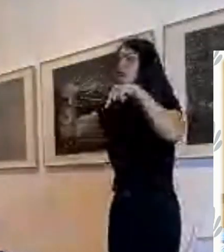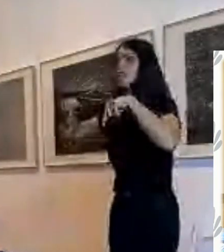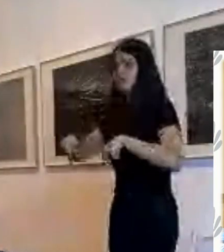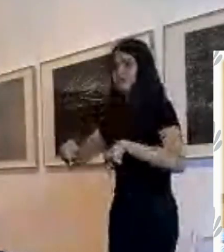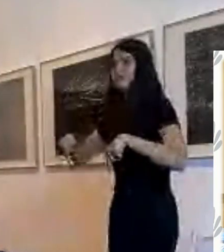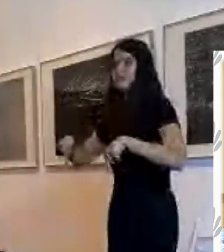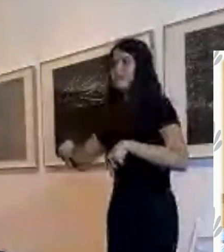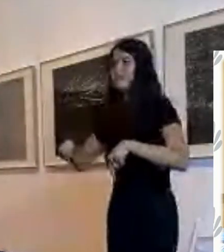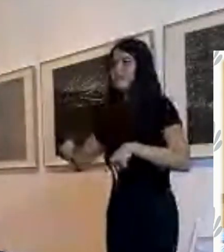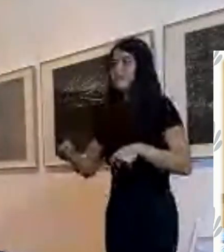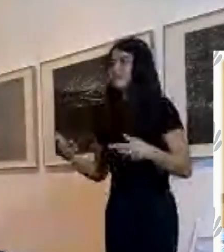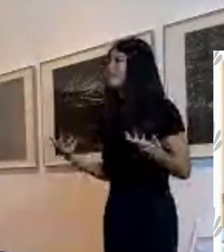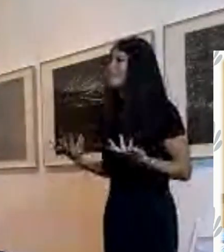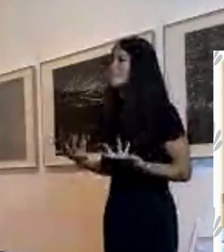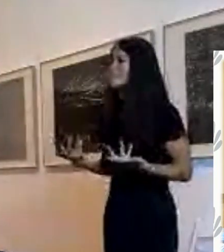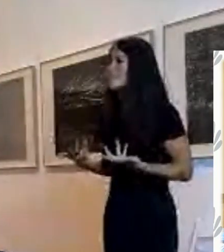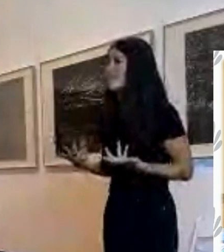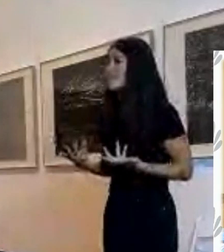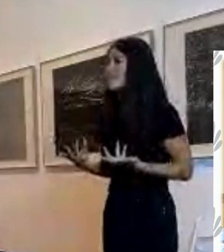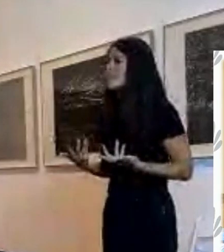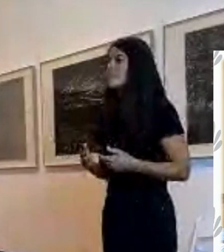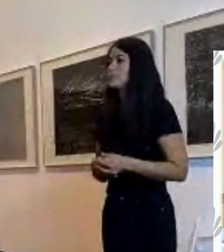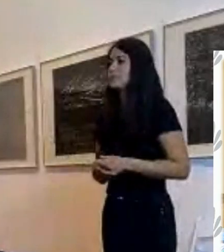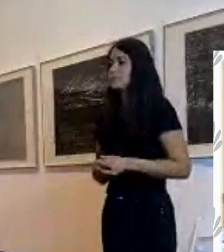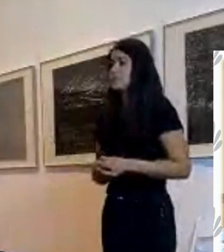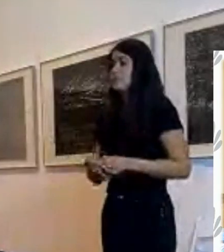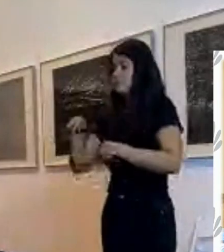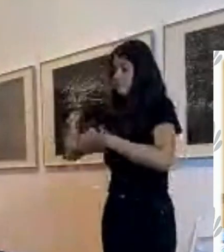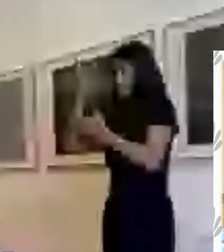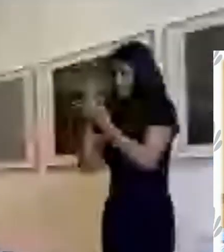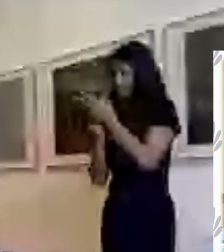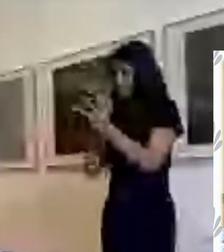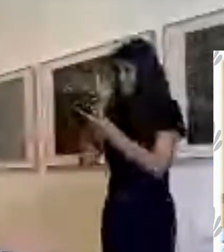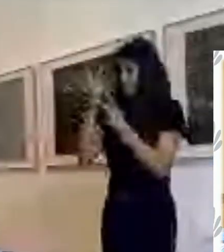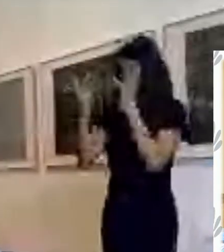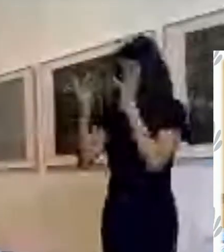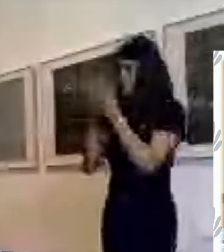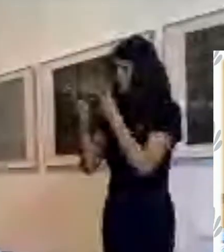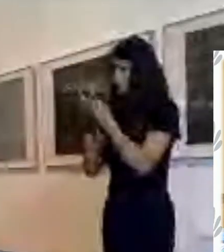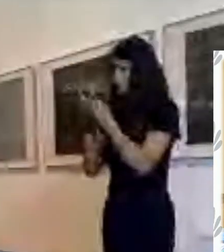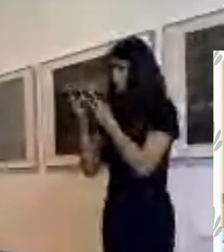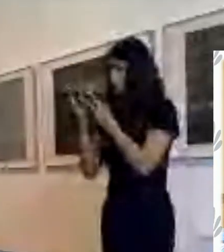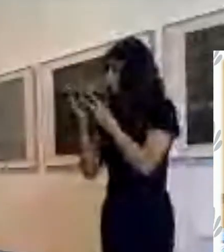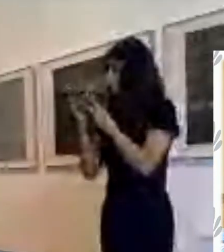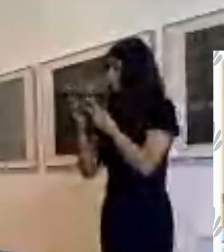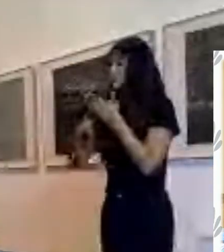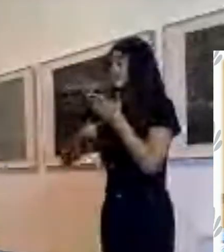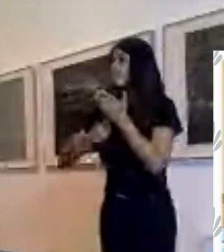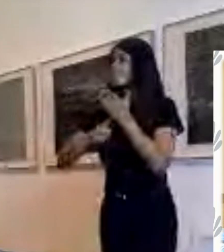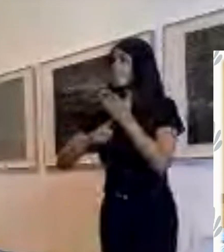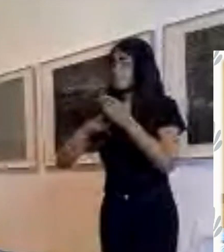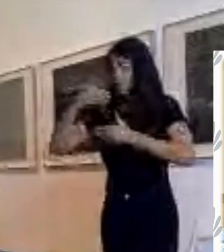¿De qué manera? El hecho de que las artes visuales, en este momento la